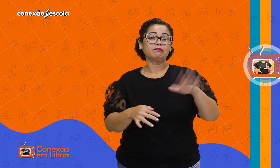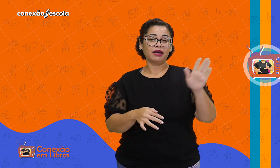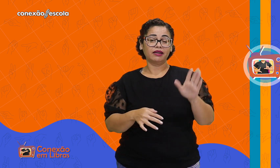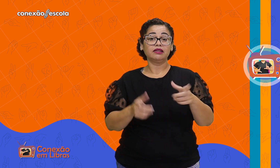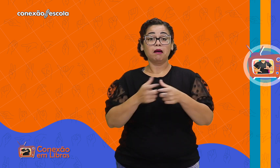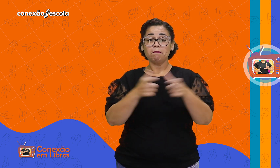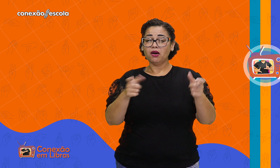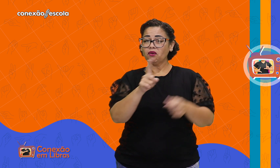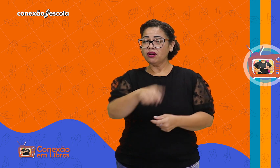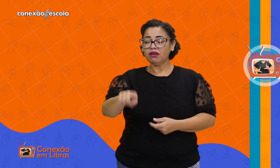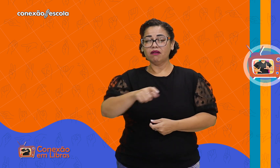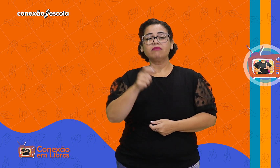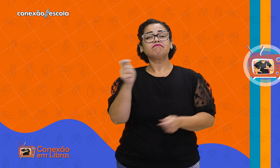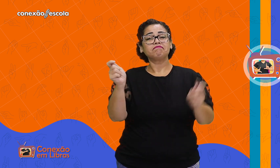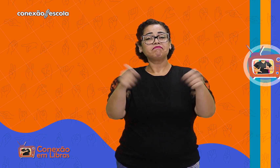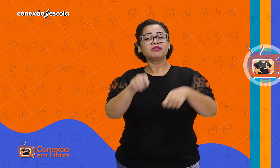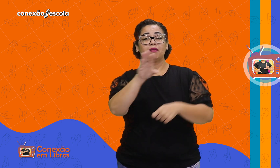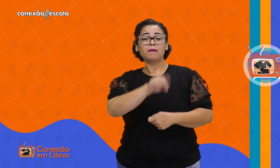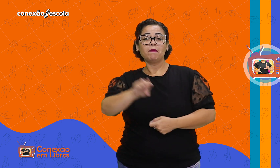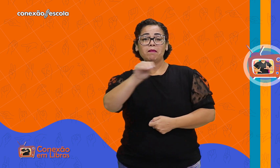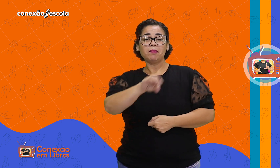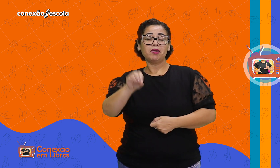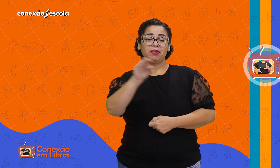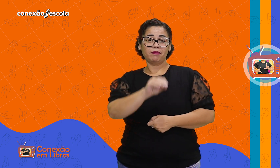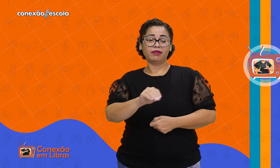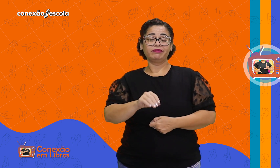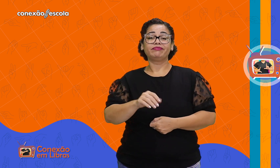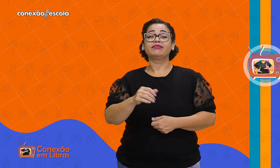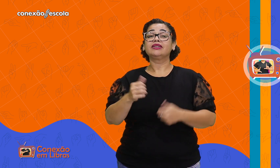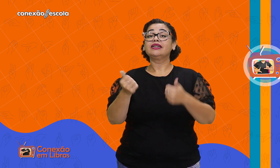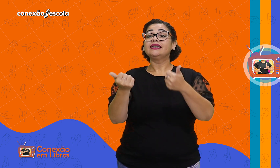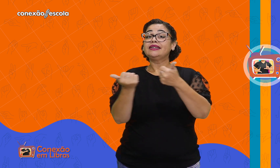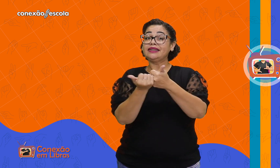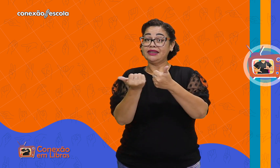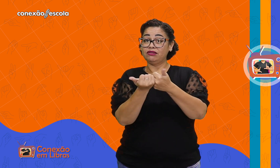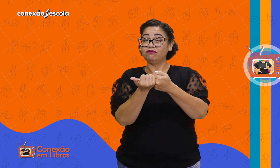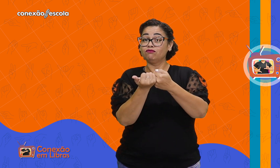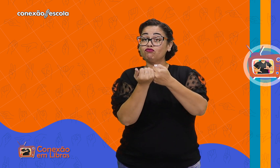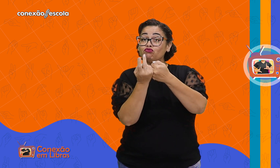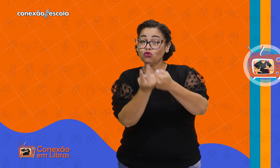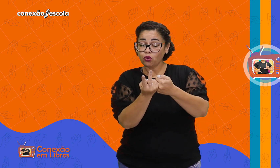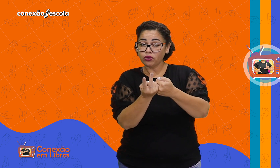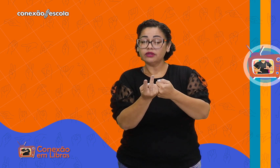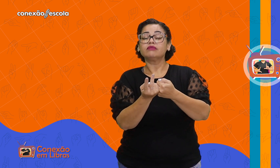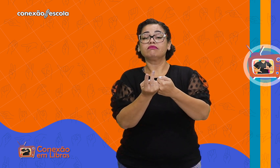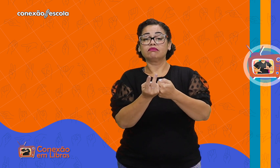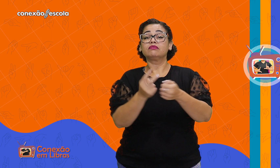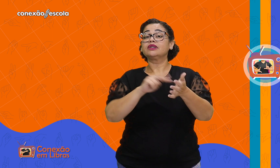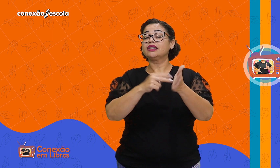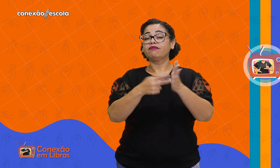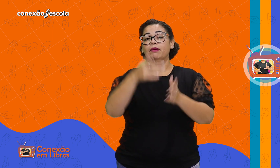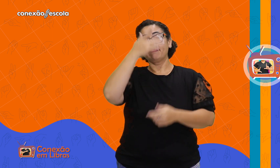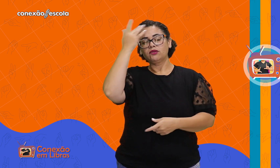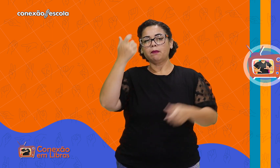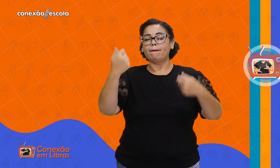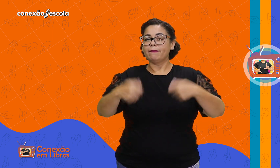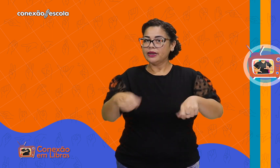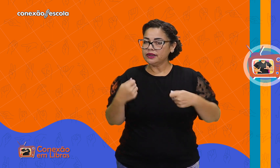intensidade, pois a maioria consegue verbalizar. Já o nível 2 significa que a pessoa